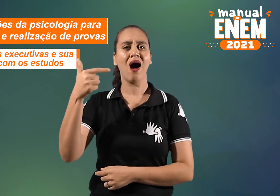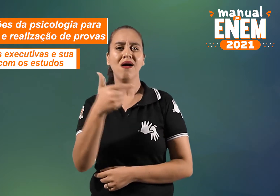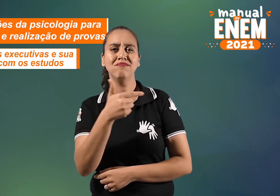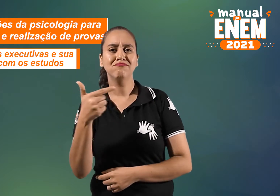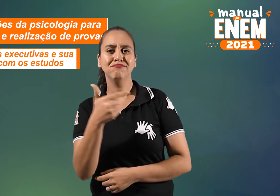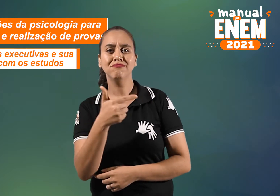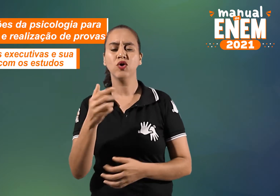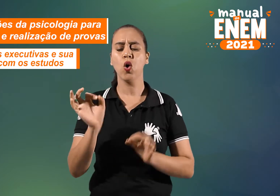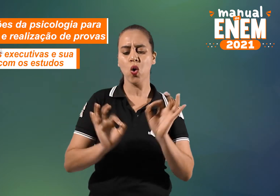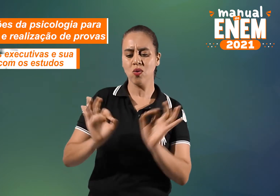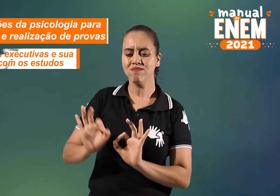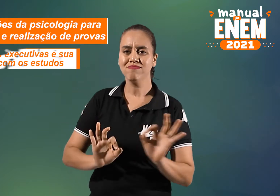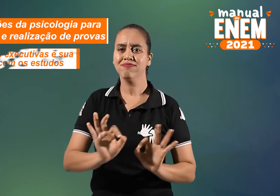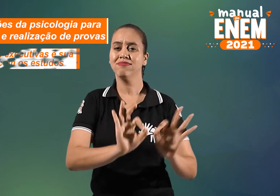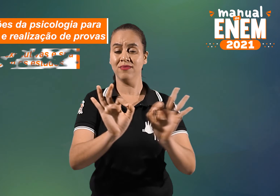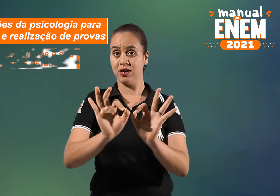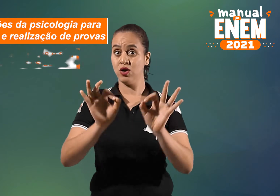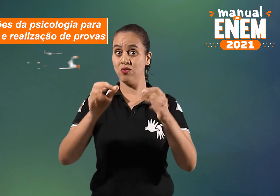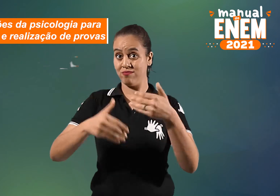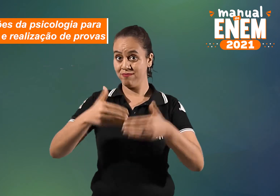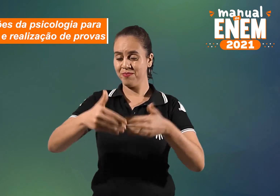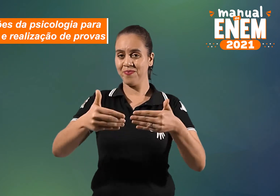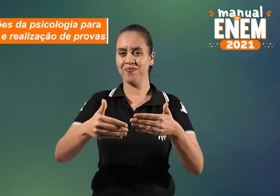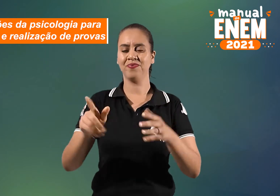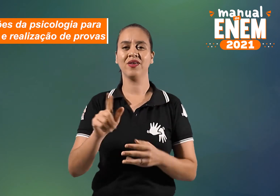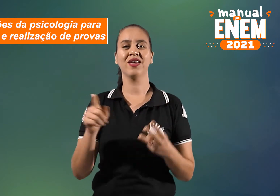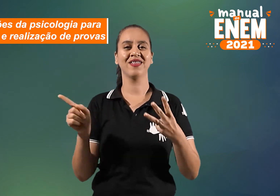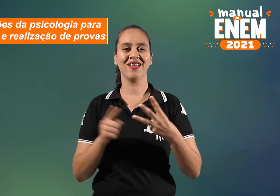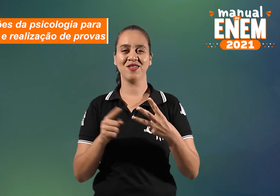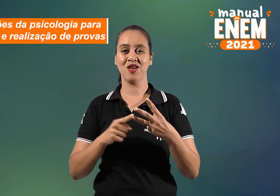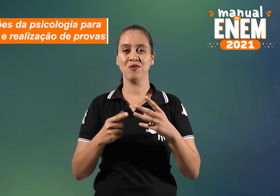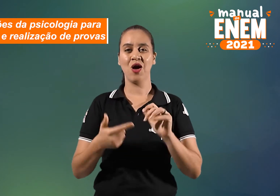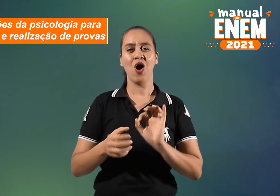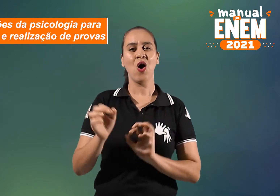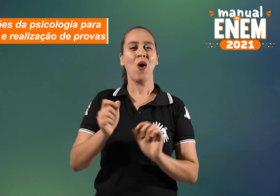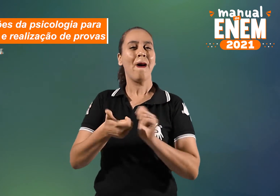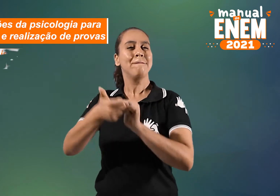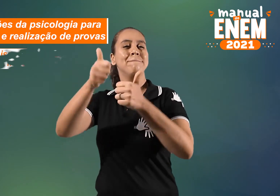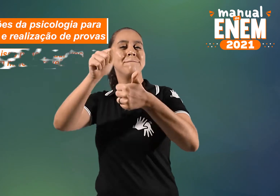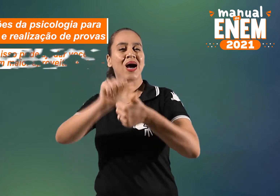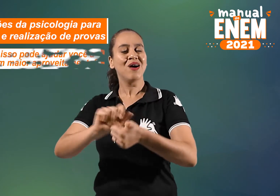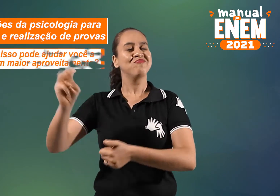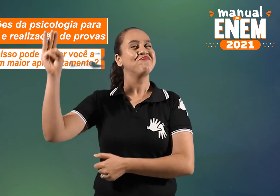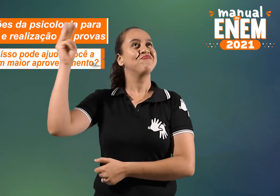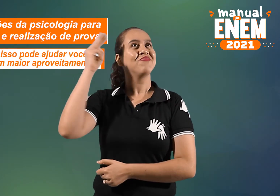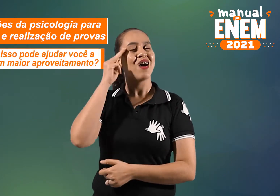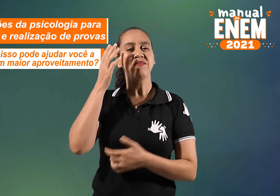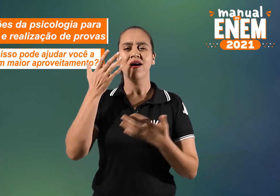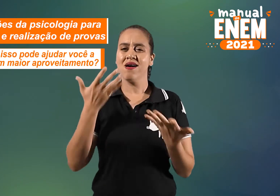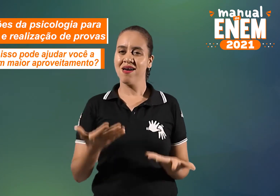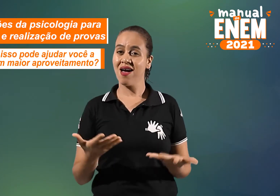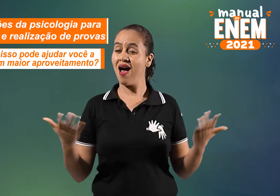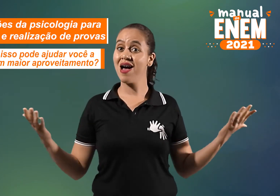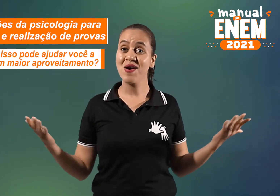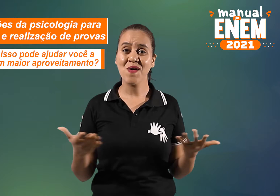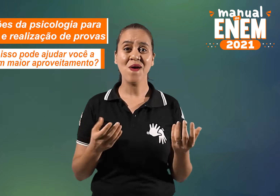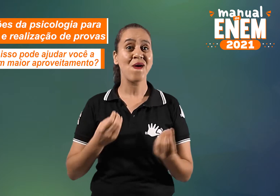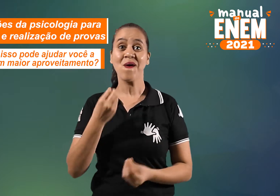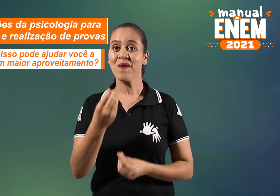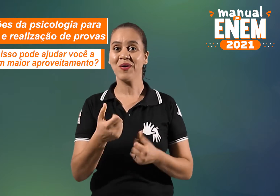ou memória operacional e a terceira é a flexibilidade cognitiva. Mas como isso pode ajudar você